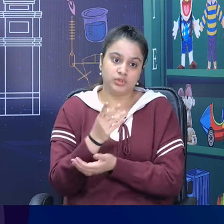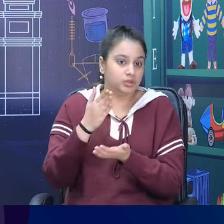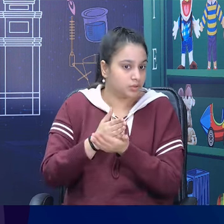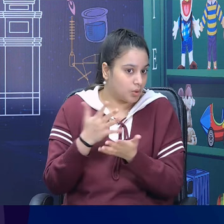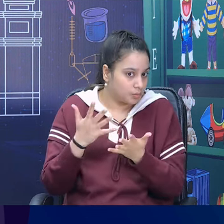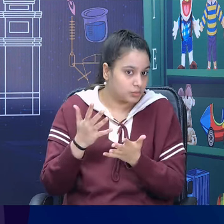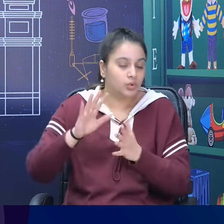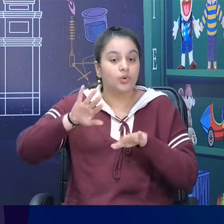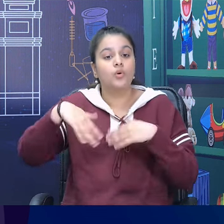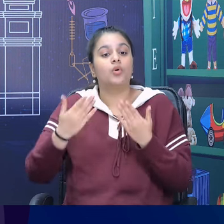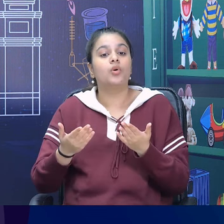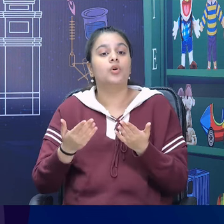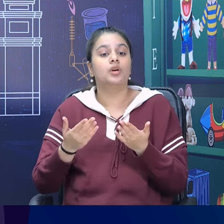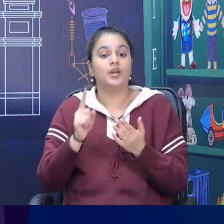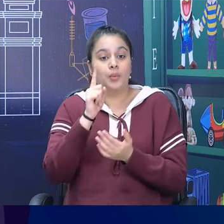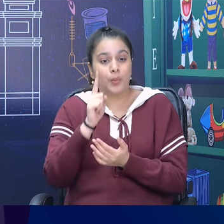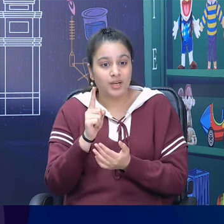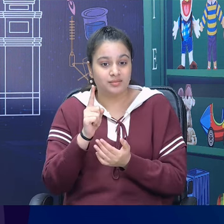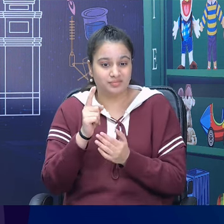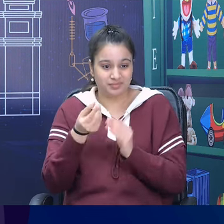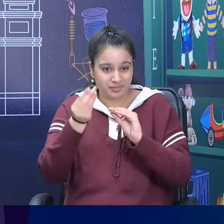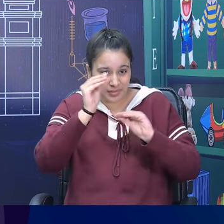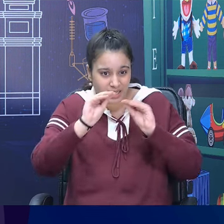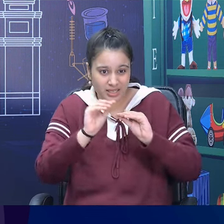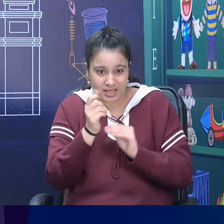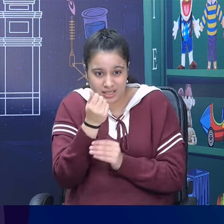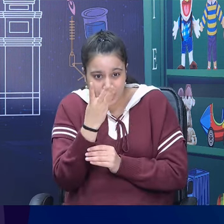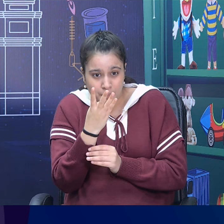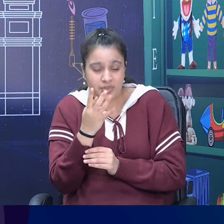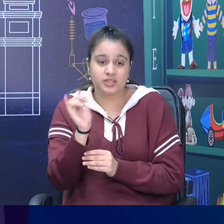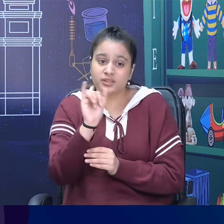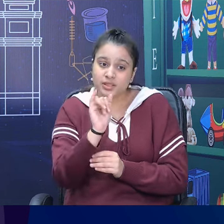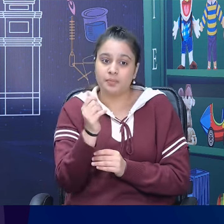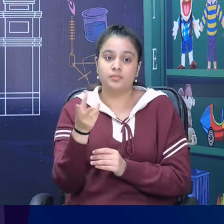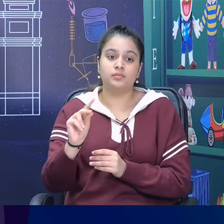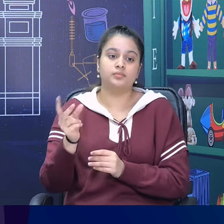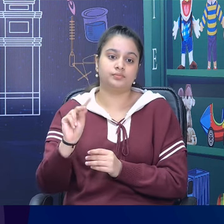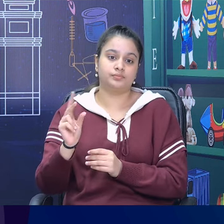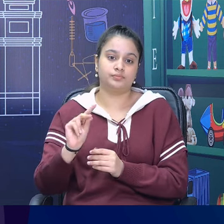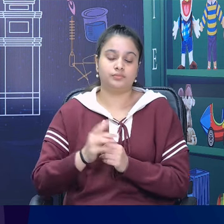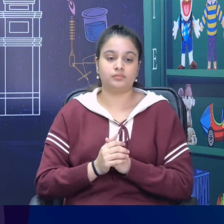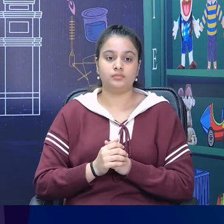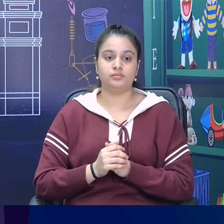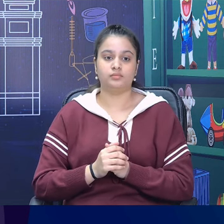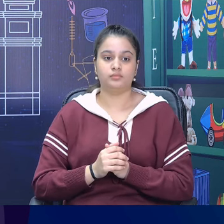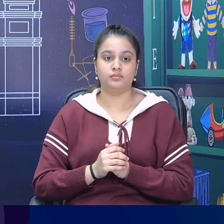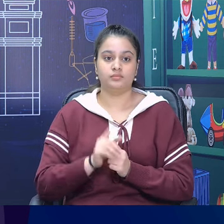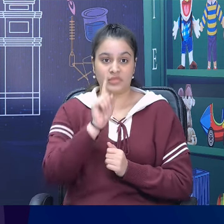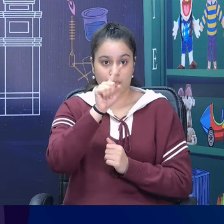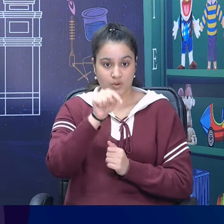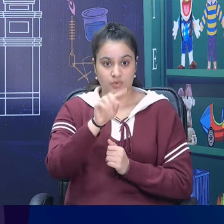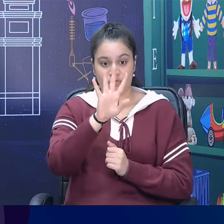साथ के साथ यह एक स्पेसिफिक जो पैटर्न है स्पेसिफिक नंबर है वो बार-बार रिपीट हो रहे हैं तो 1.45